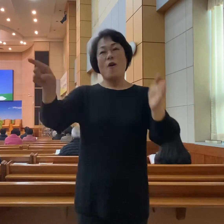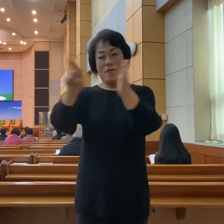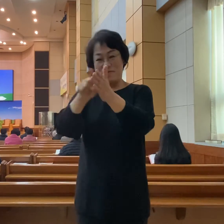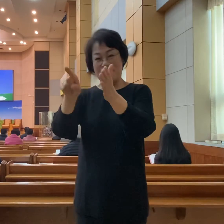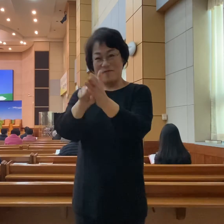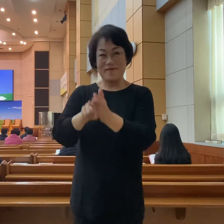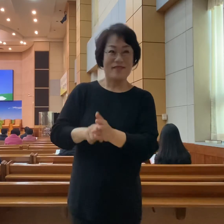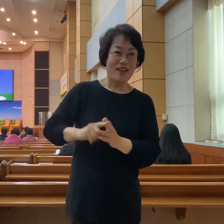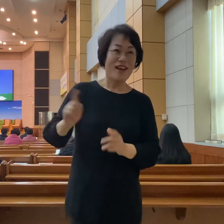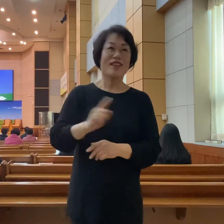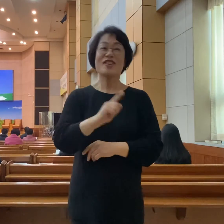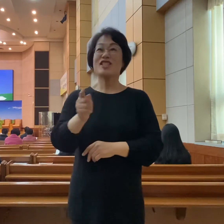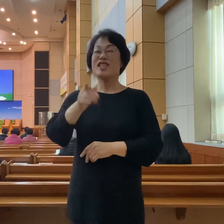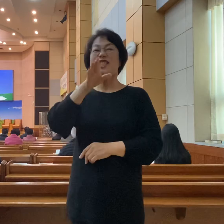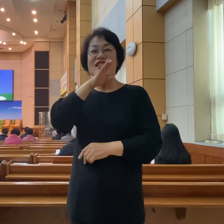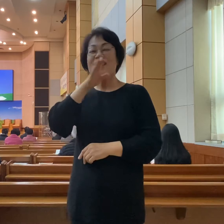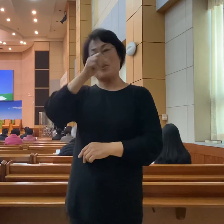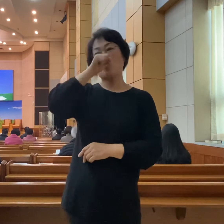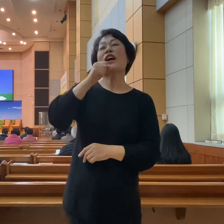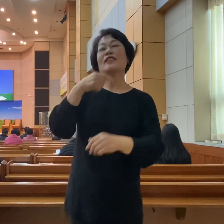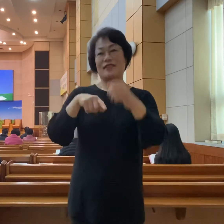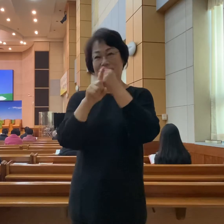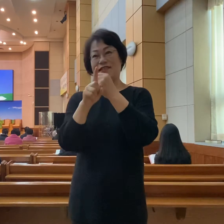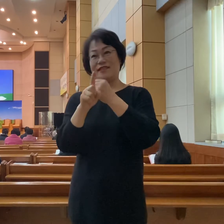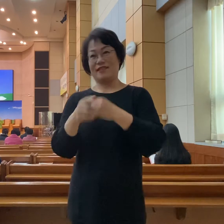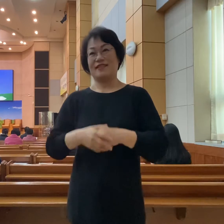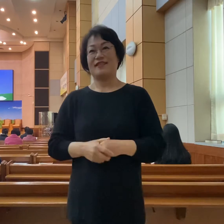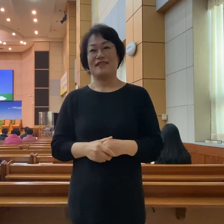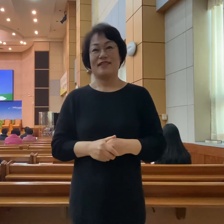사실은 별천지,